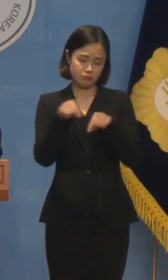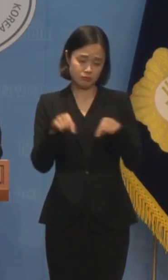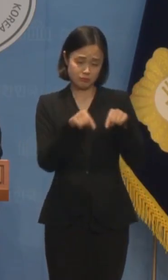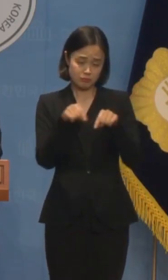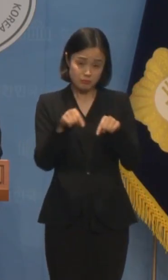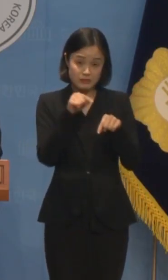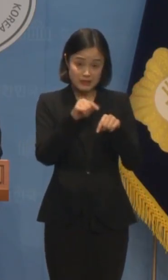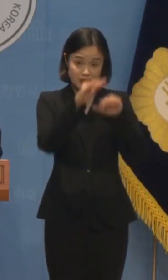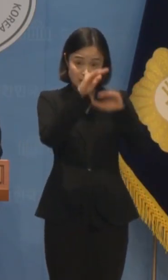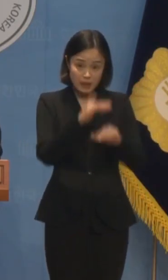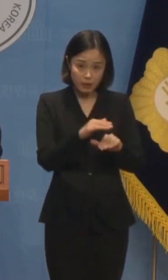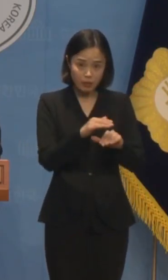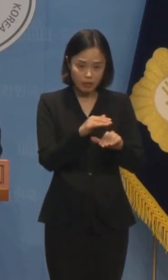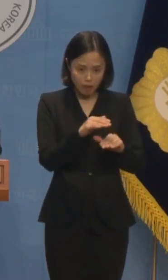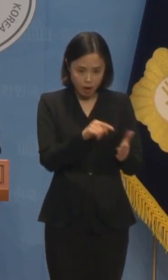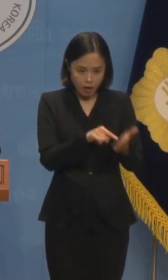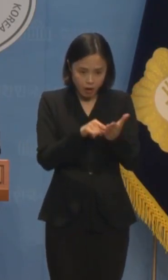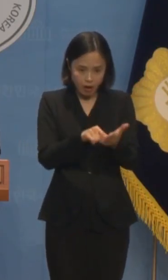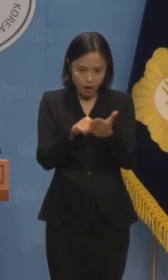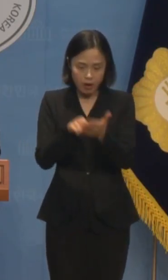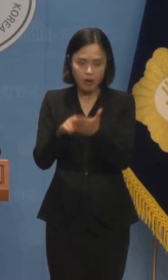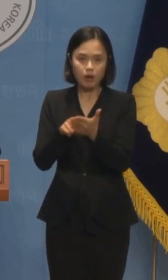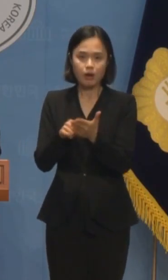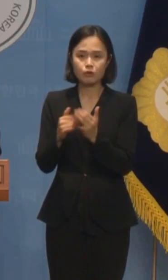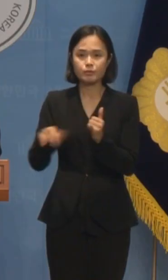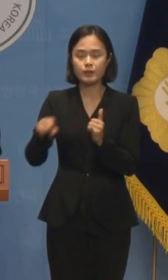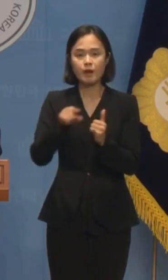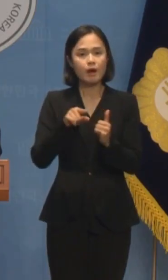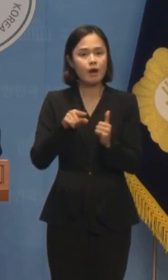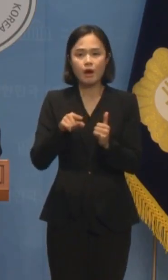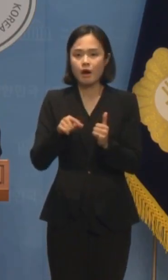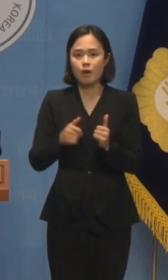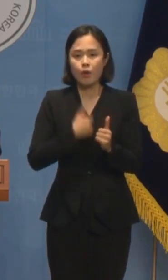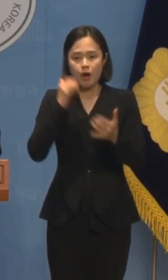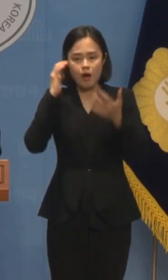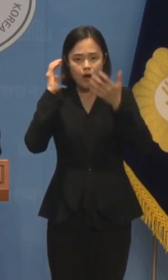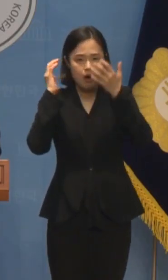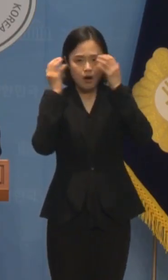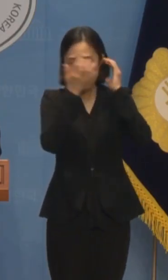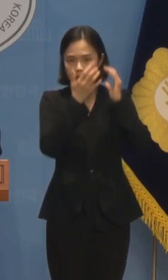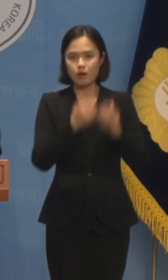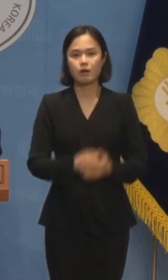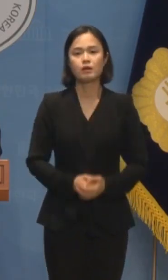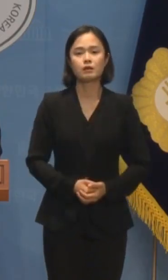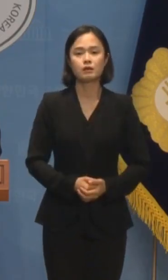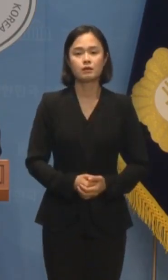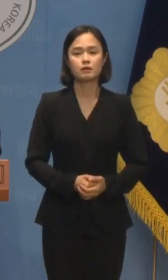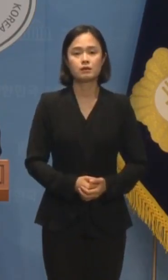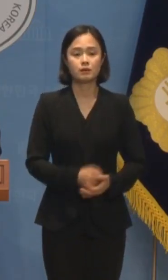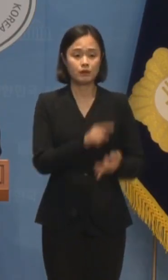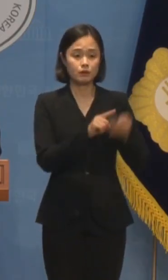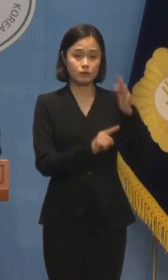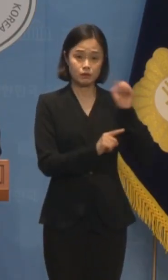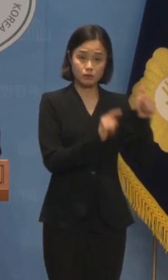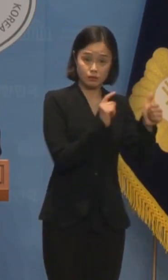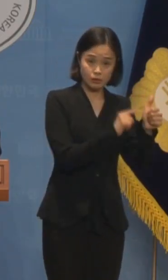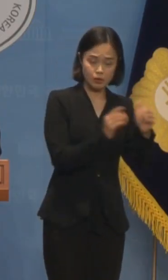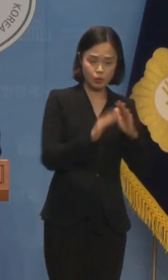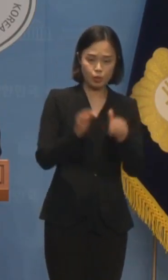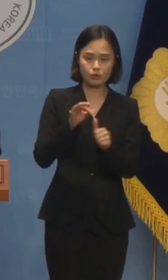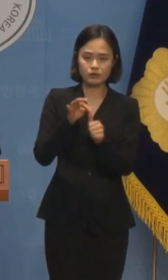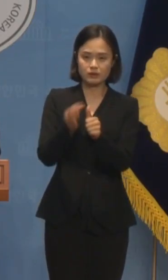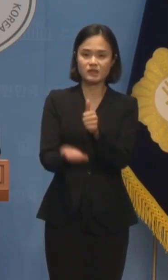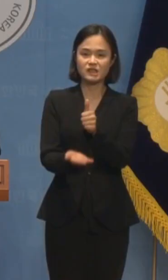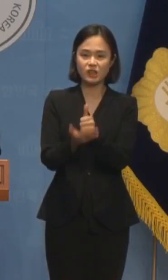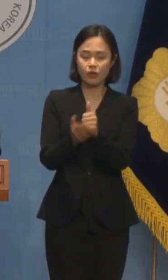빠져들었습니다. 윤석열 대통령이 국민의힘 공천을 사실상 지휘했음을 보여주는